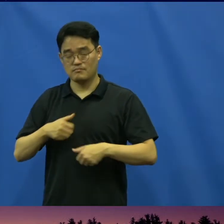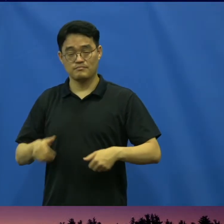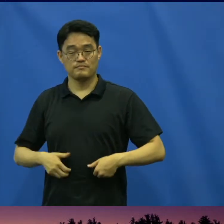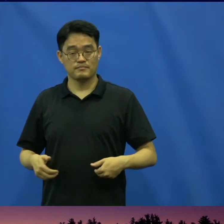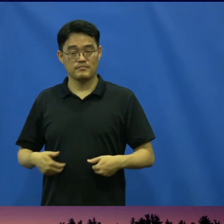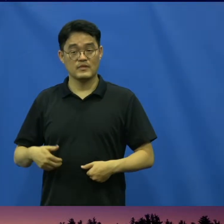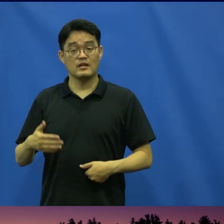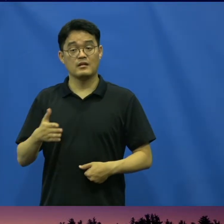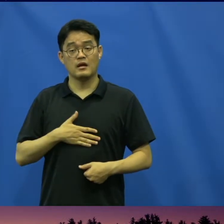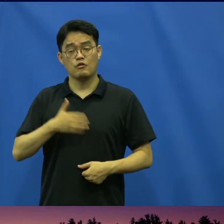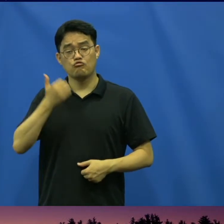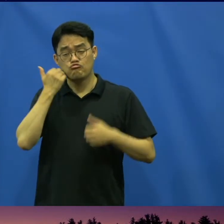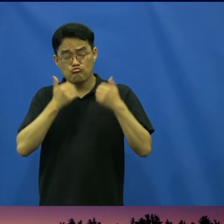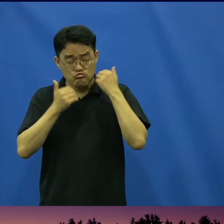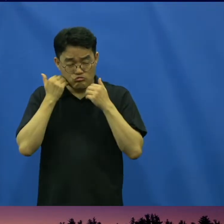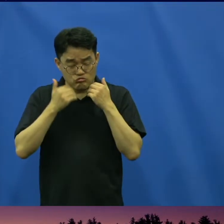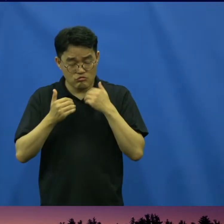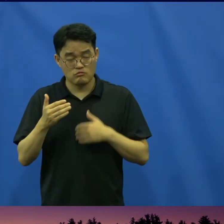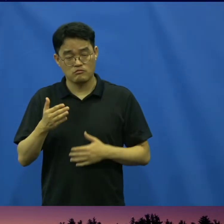위대한 철학적 명제래요.